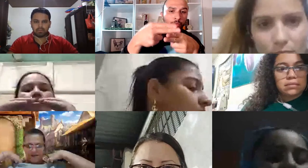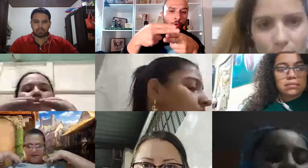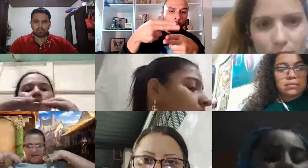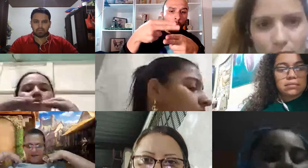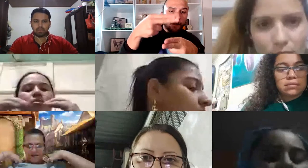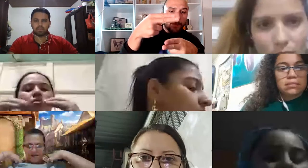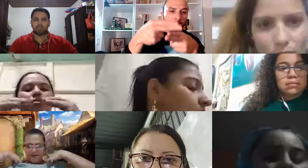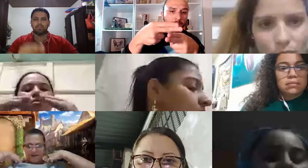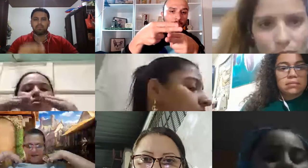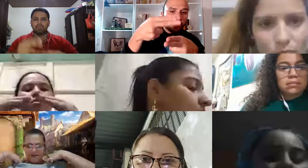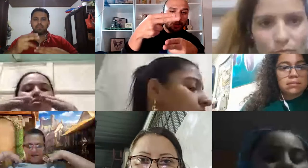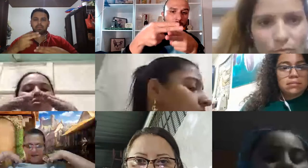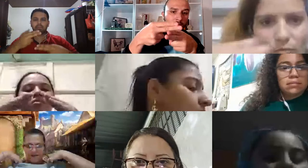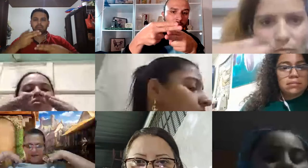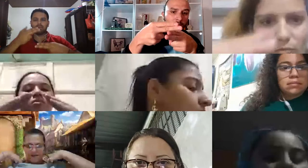Nombre.